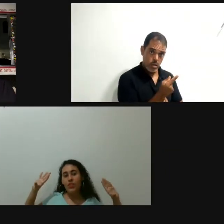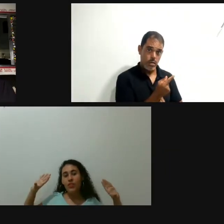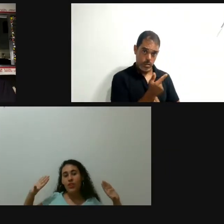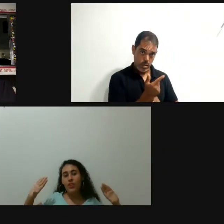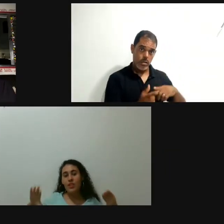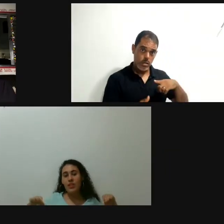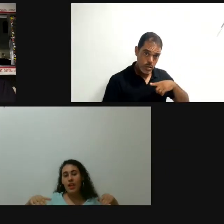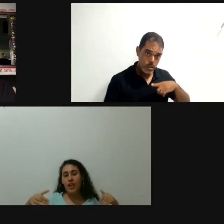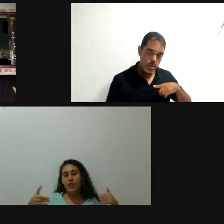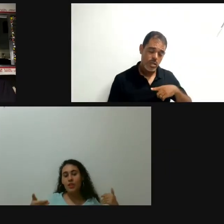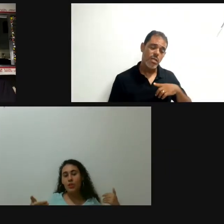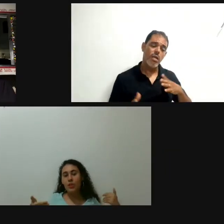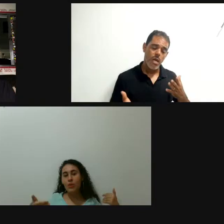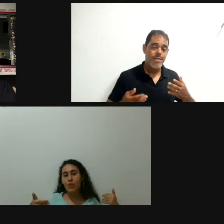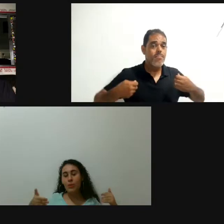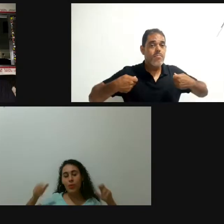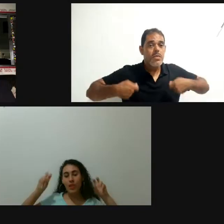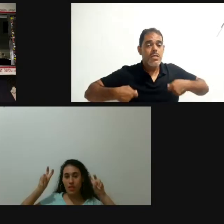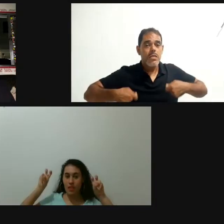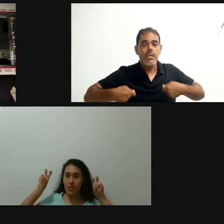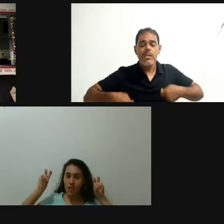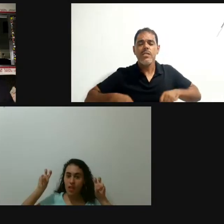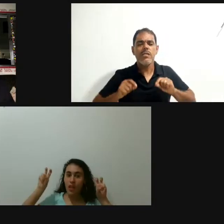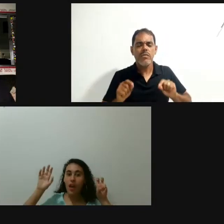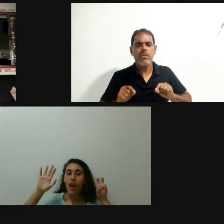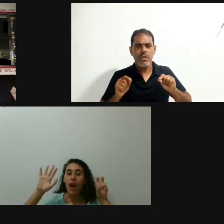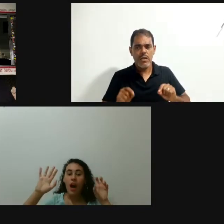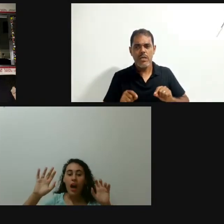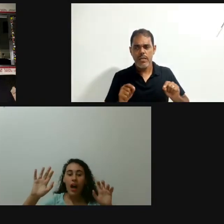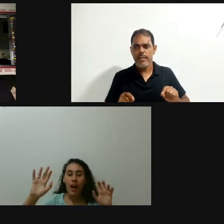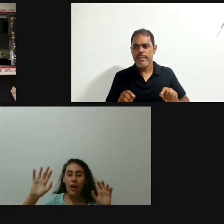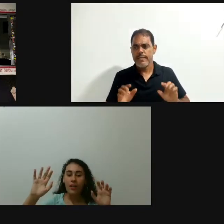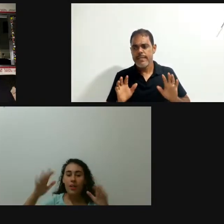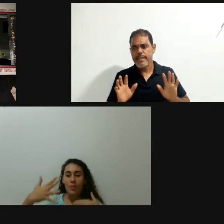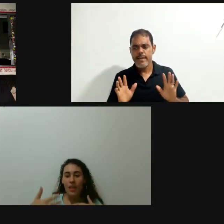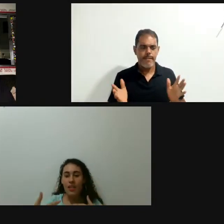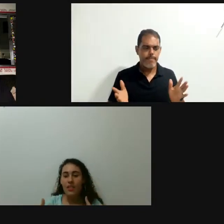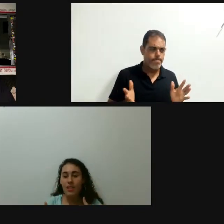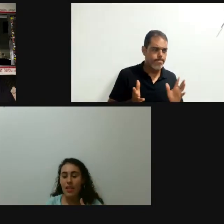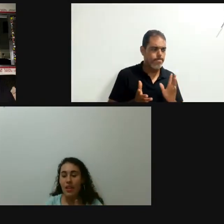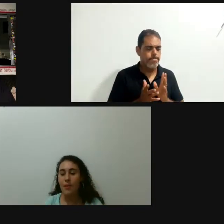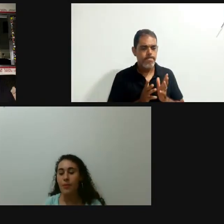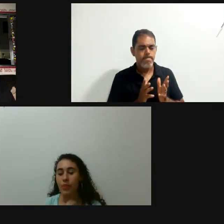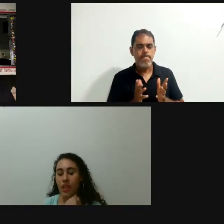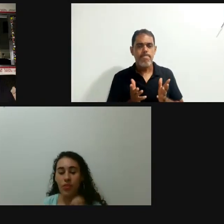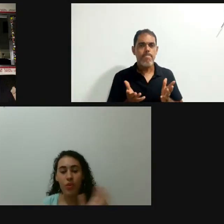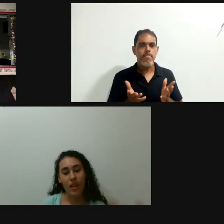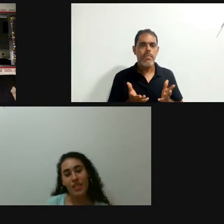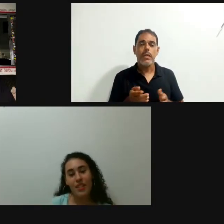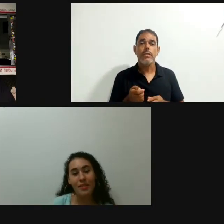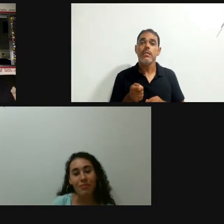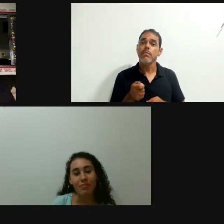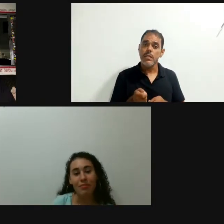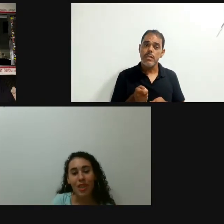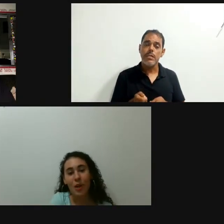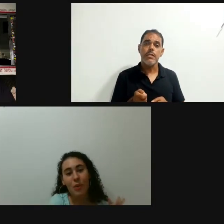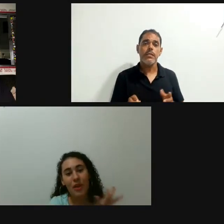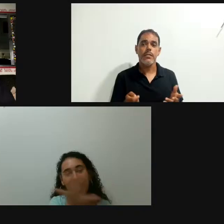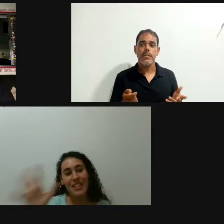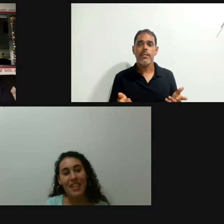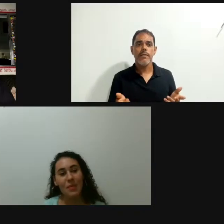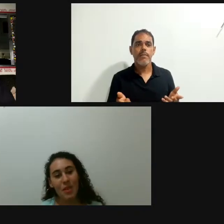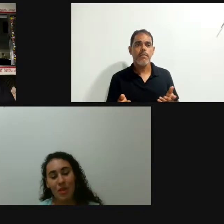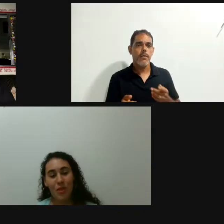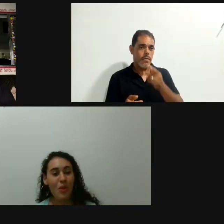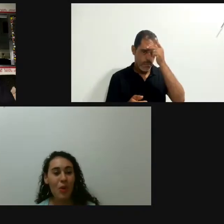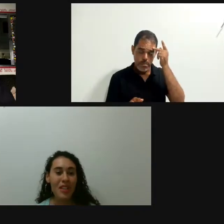que forçado, por assim dizer, a também ser influencer. Porque